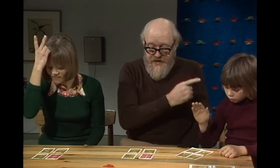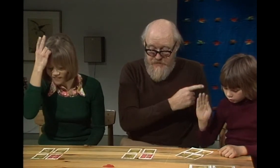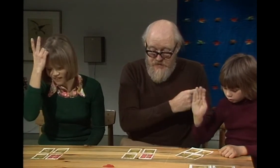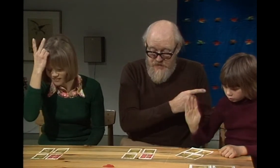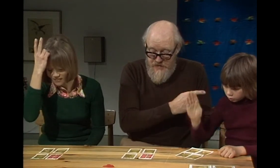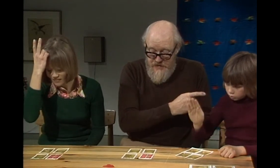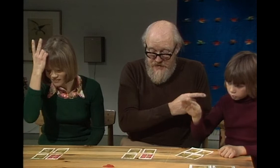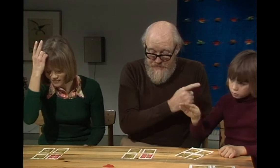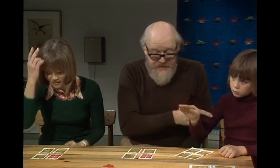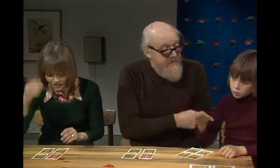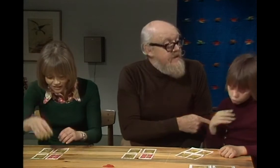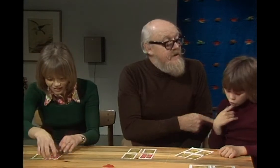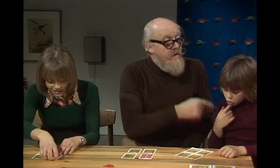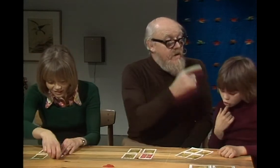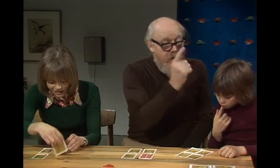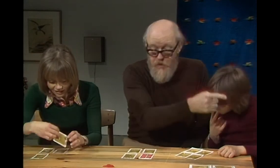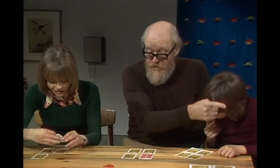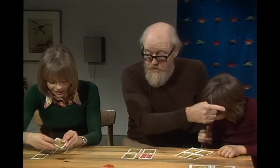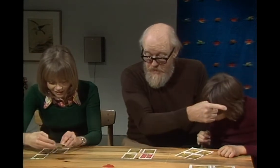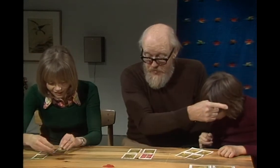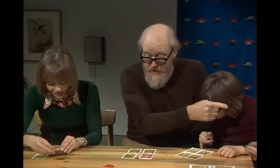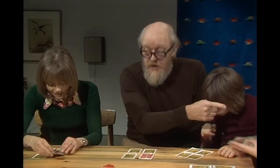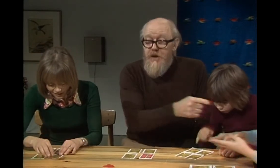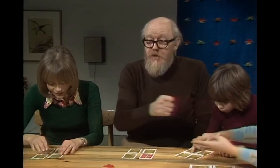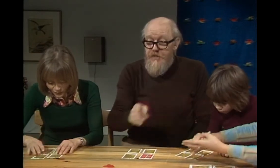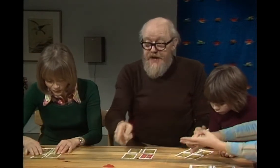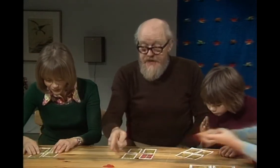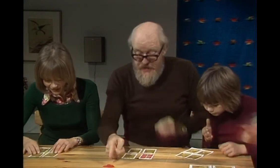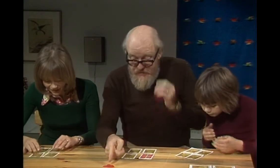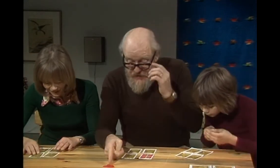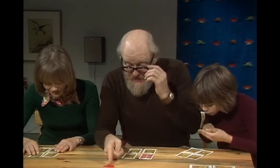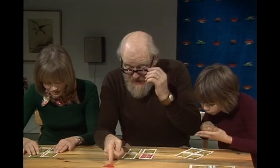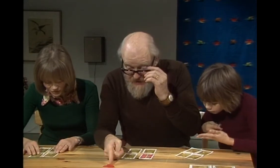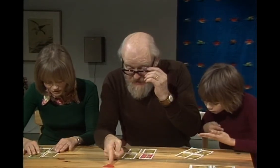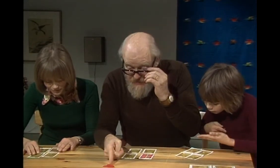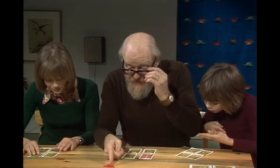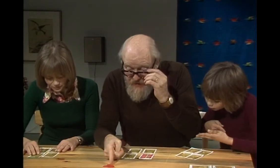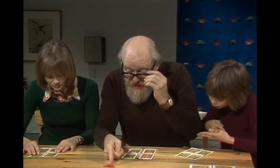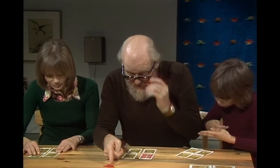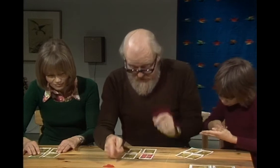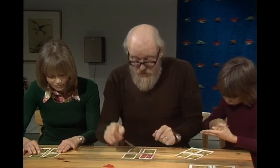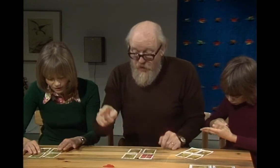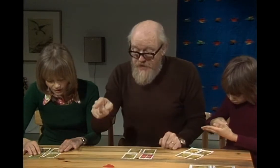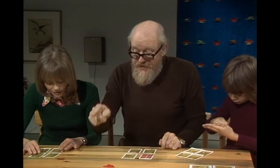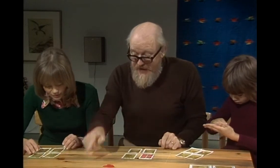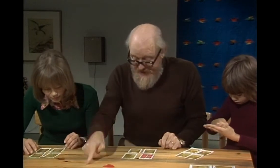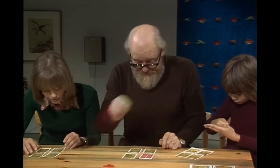på matte och hon. Och den kan ju vara den där lilla råttan där, ja. Och det